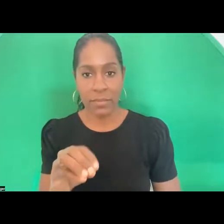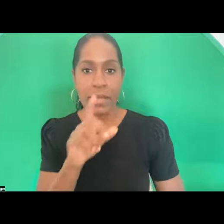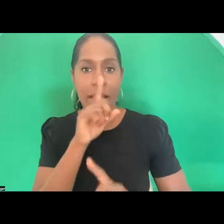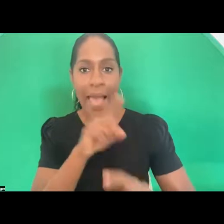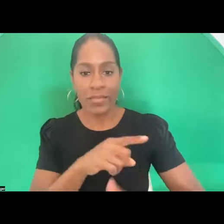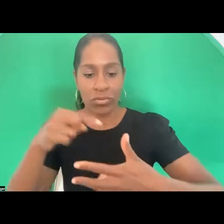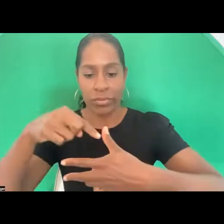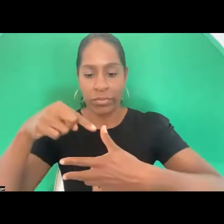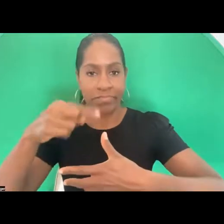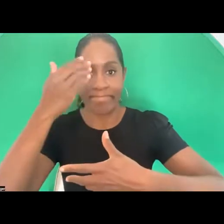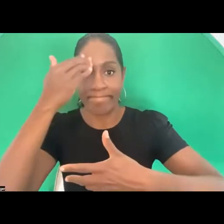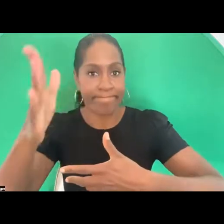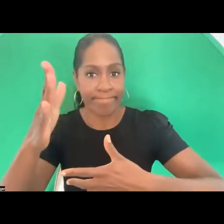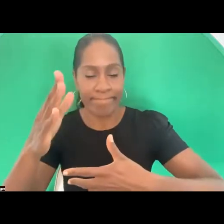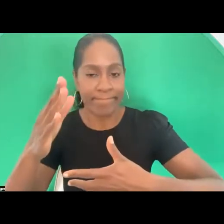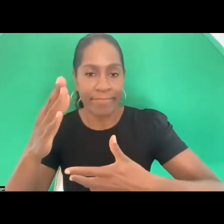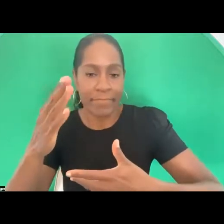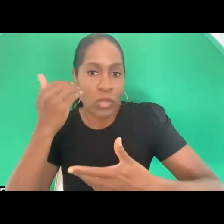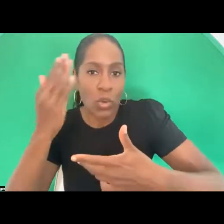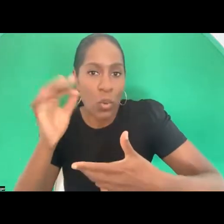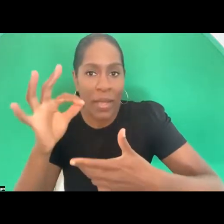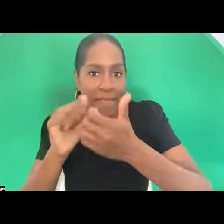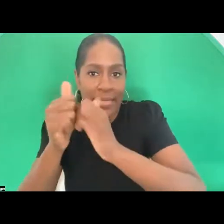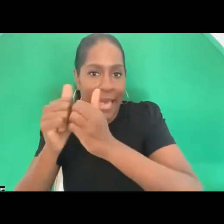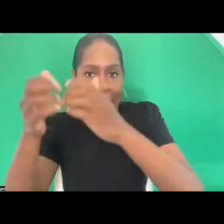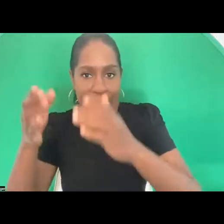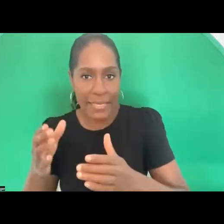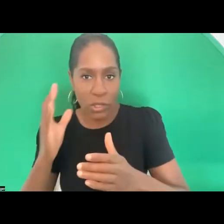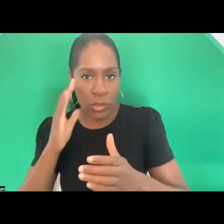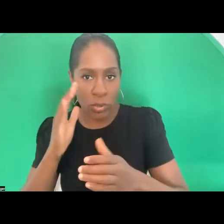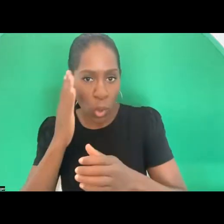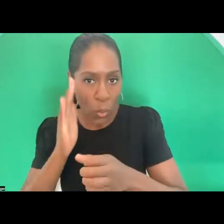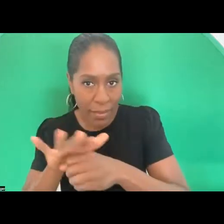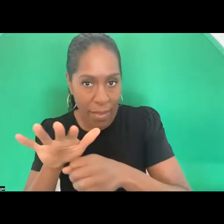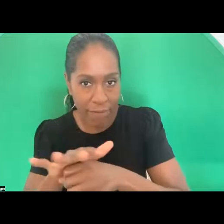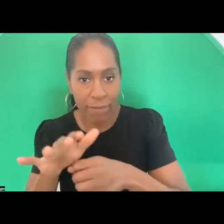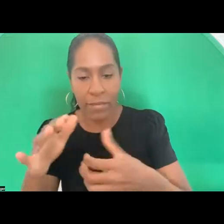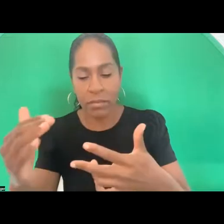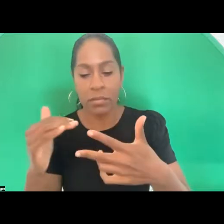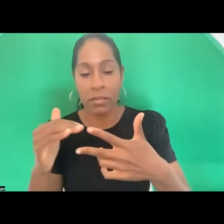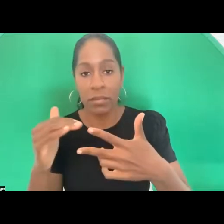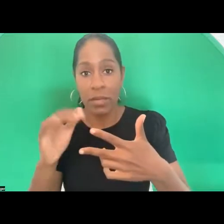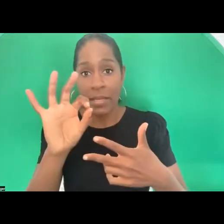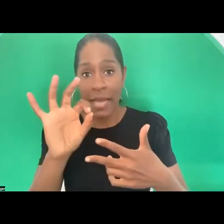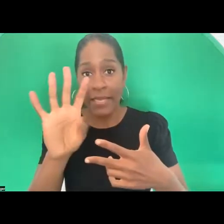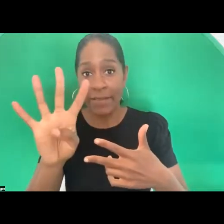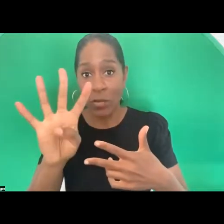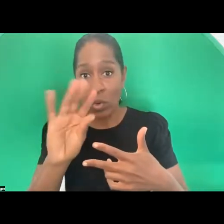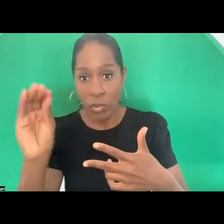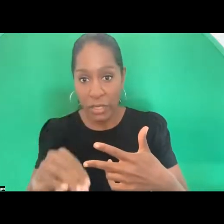no está seguro de si sabes no es suficiente o no y 94% cree